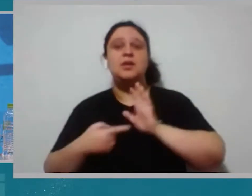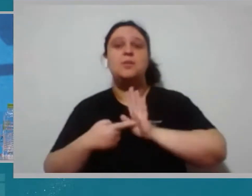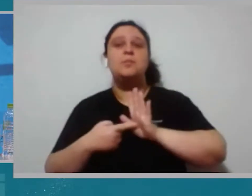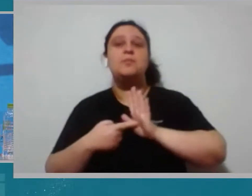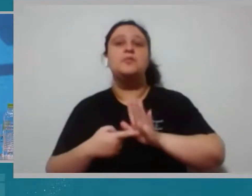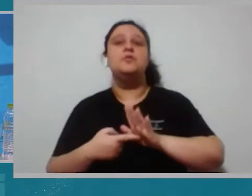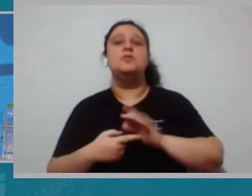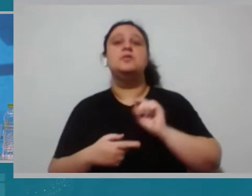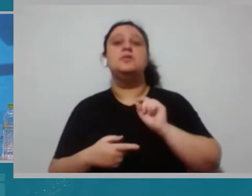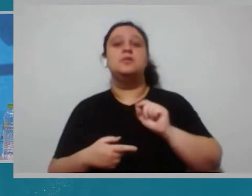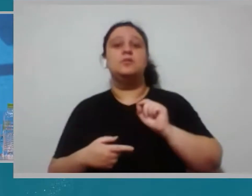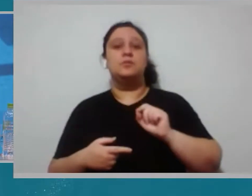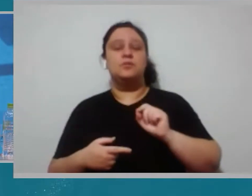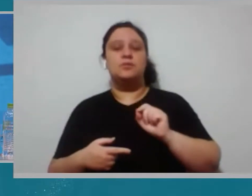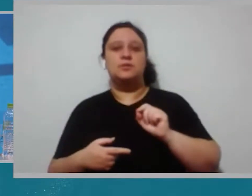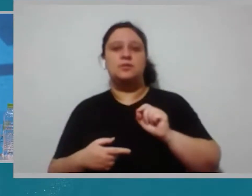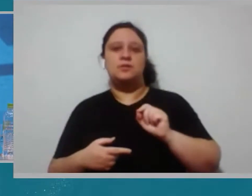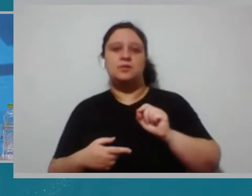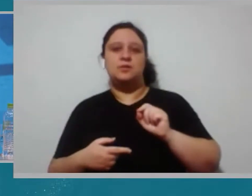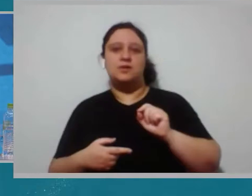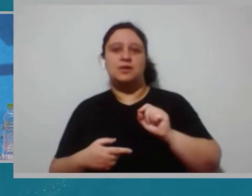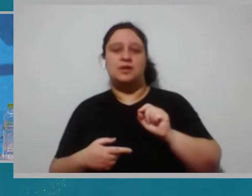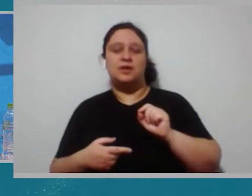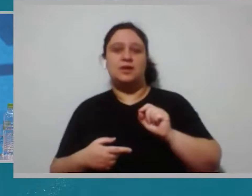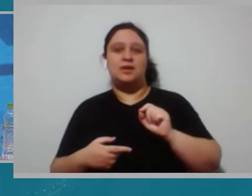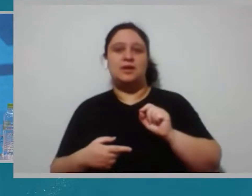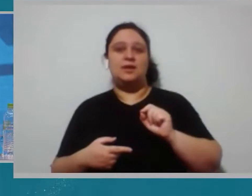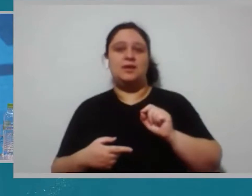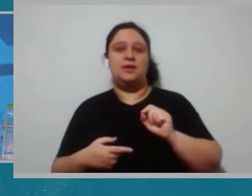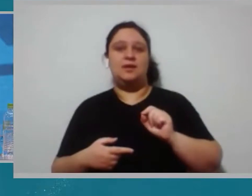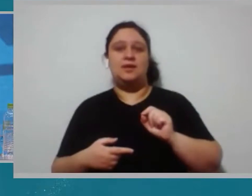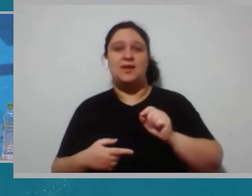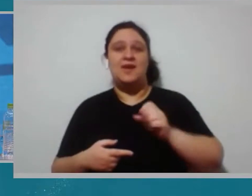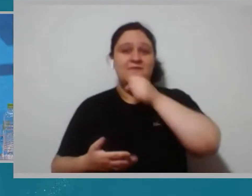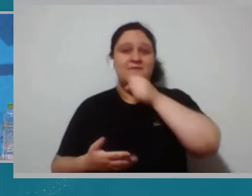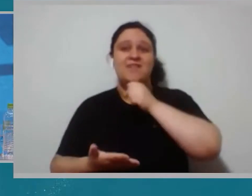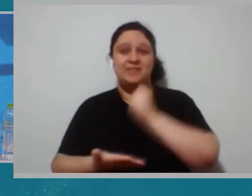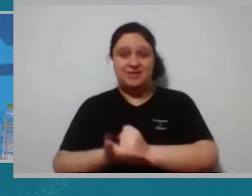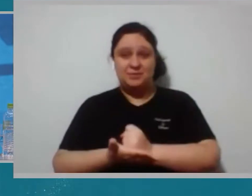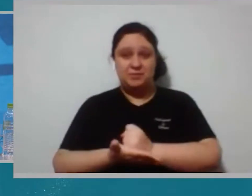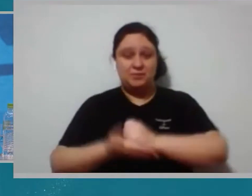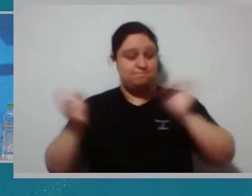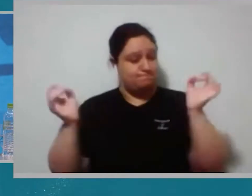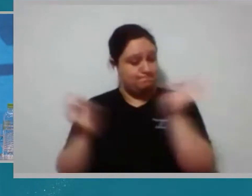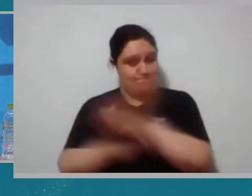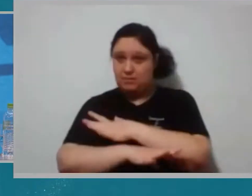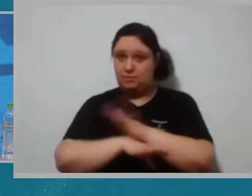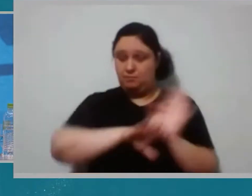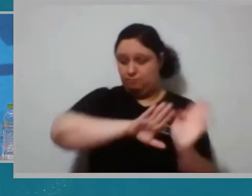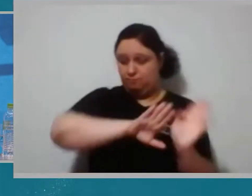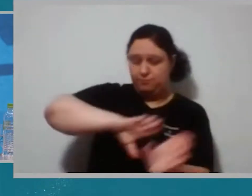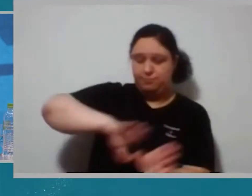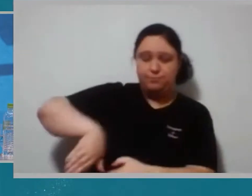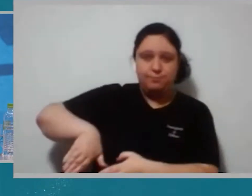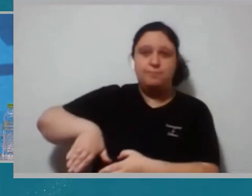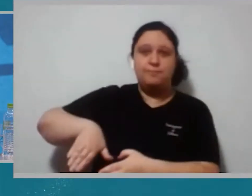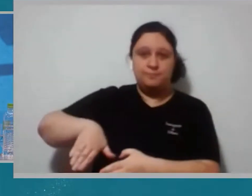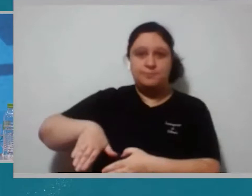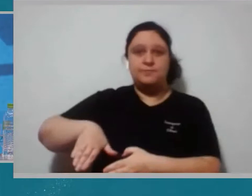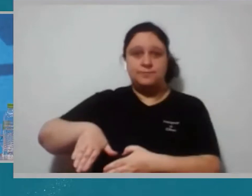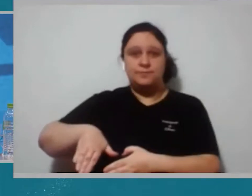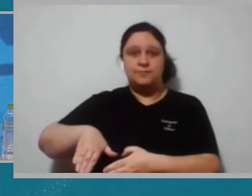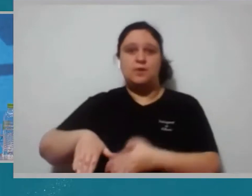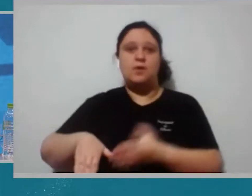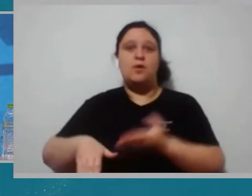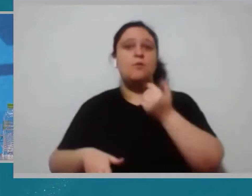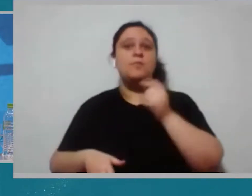uma ruptura com relação ao Velho Testamento. Então aqui a sua alimentação era gafanhoto